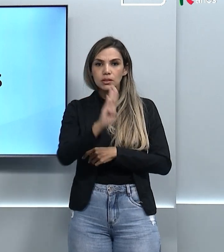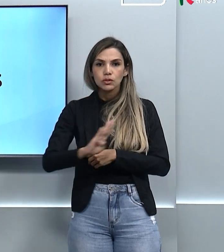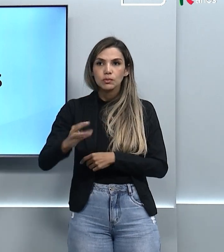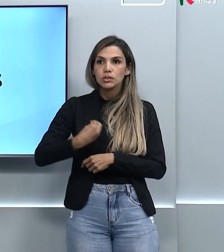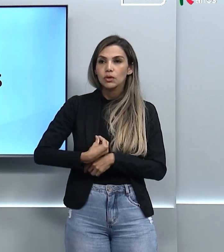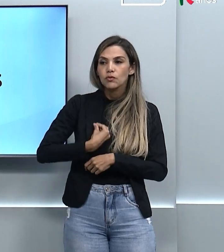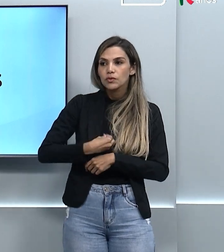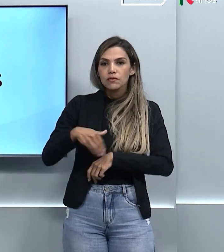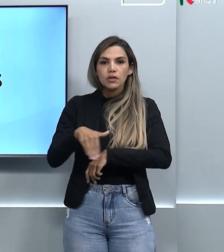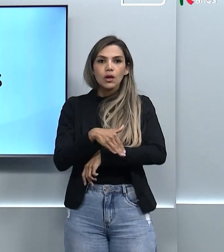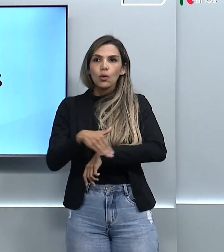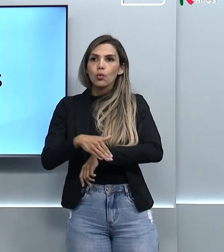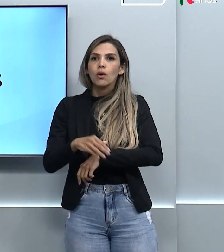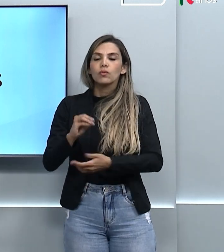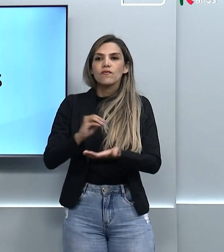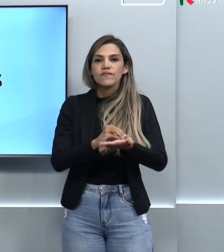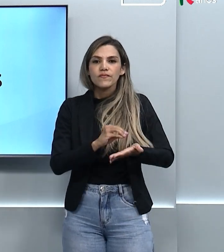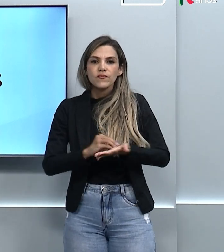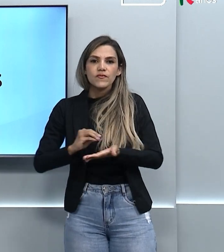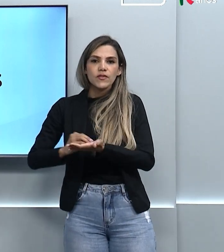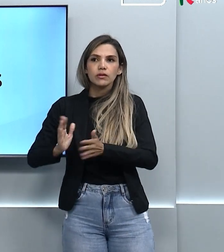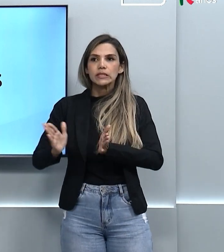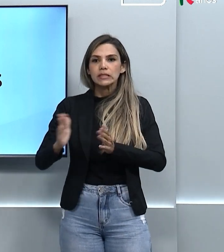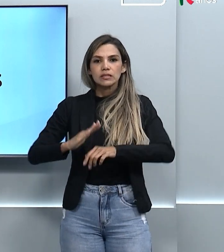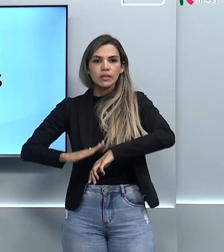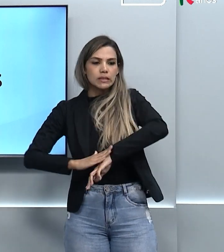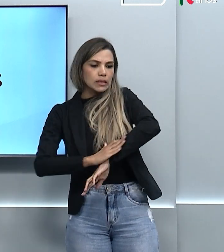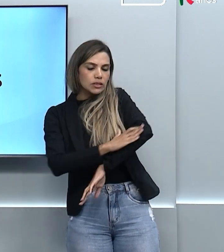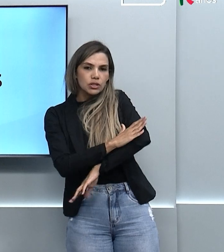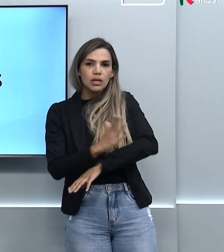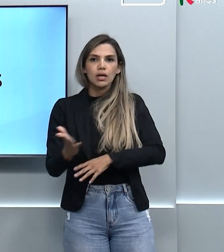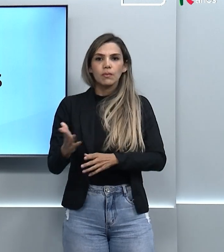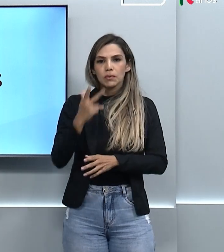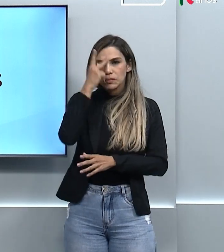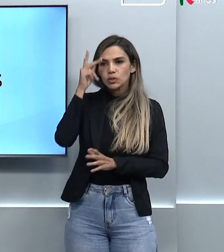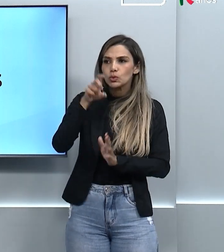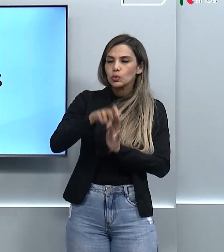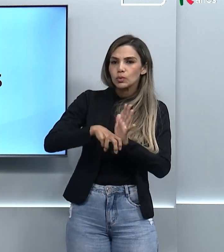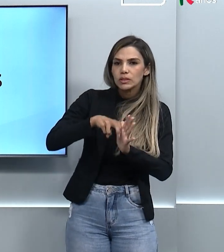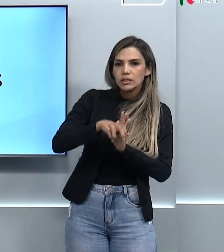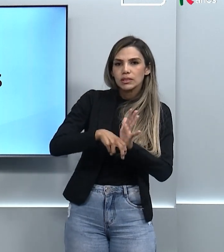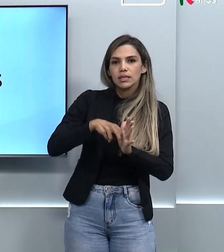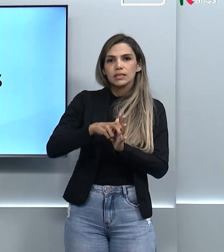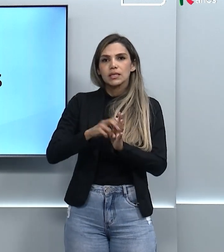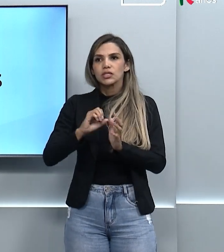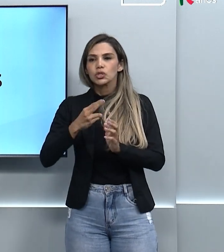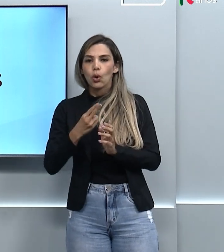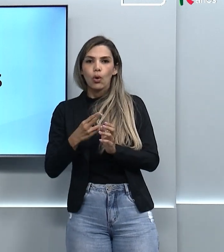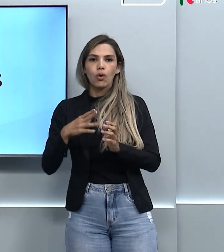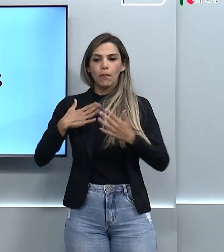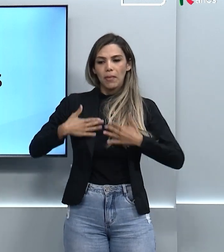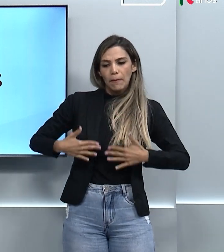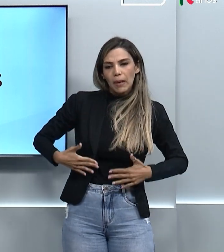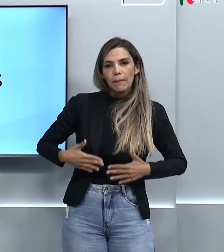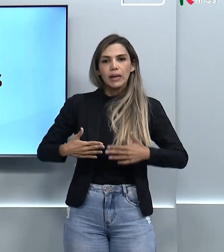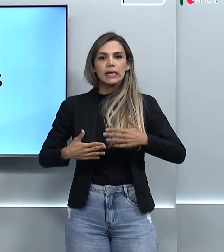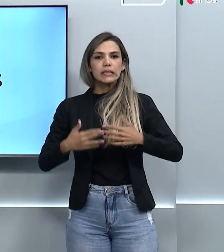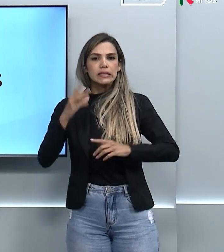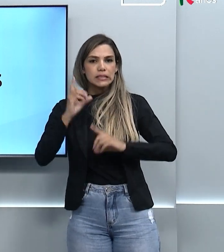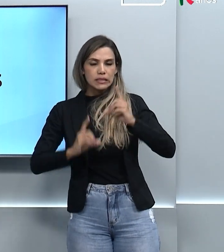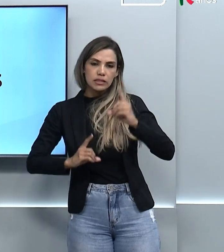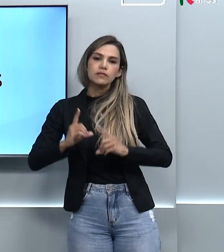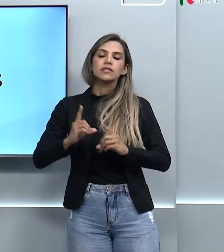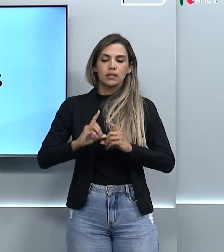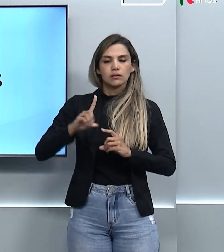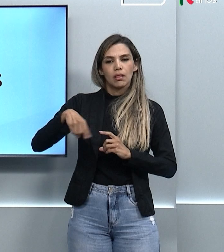em ruas que não conta com rampa que podem dar acesso a pessoas cadeirantes ou com limitações na mobilidade? A gente vai falar